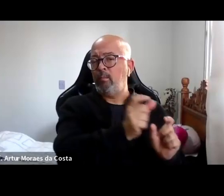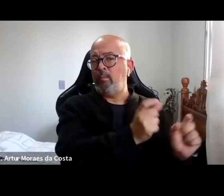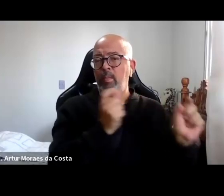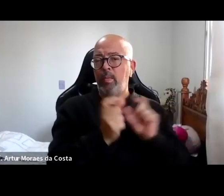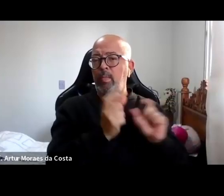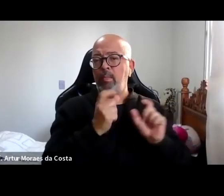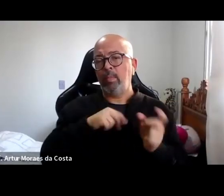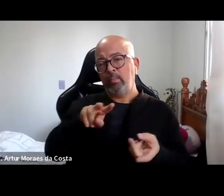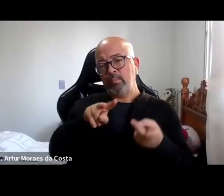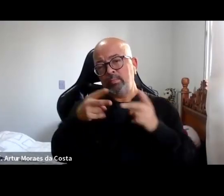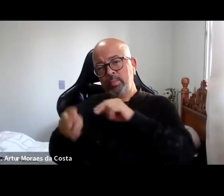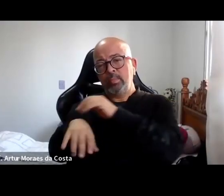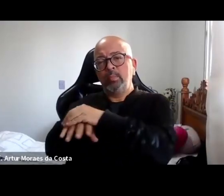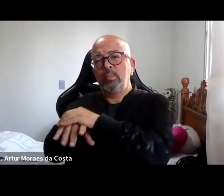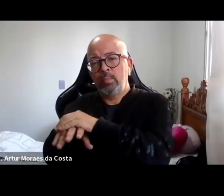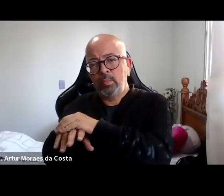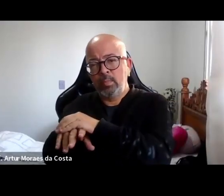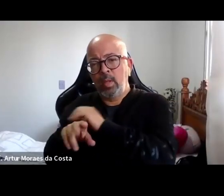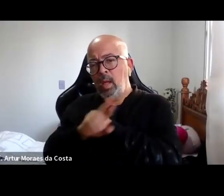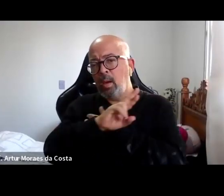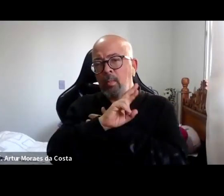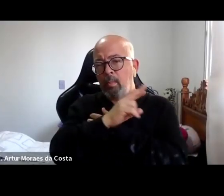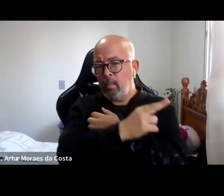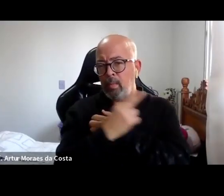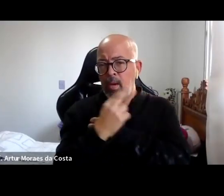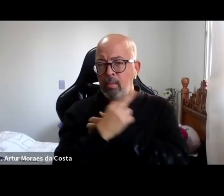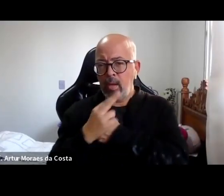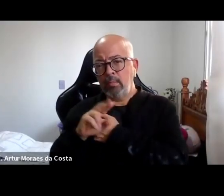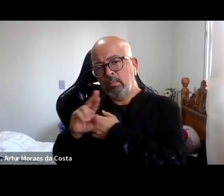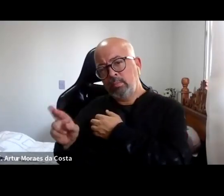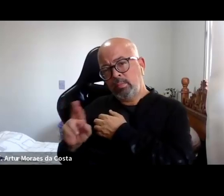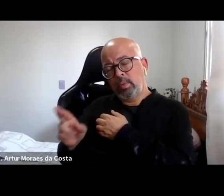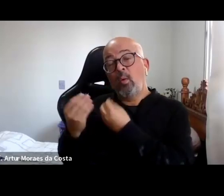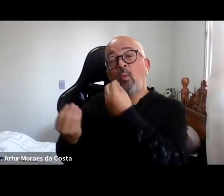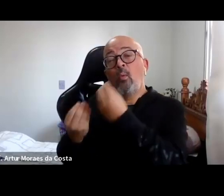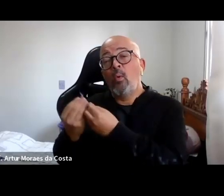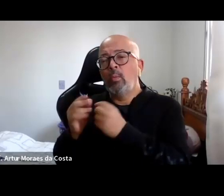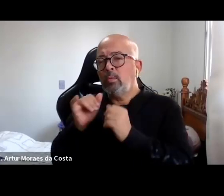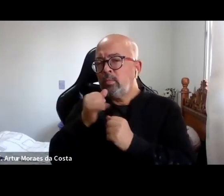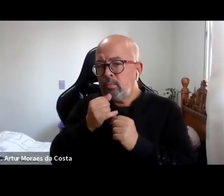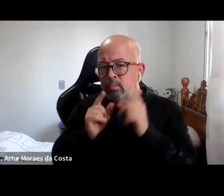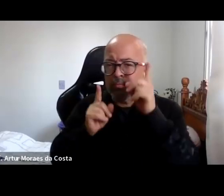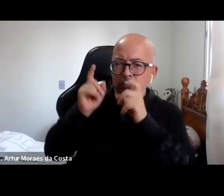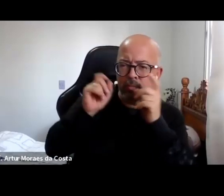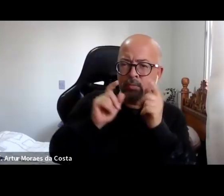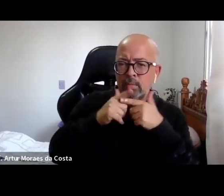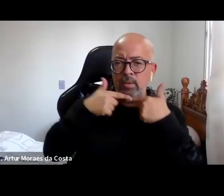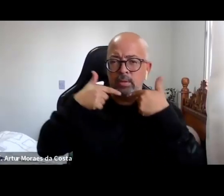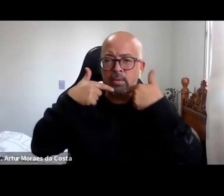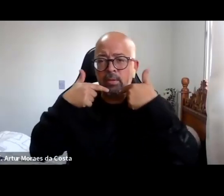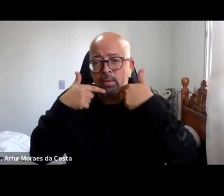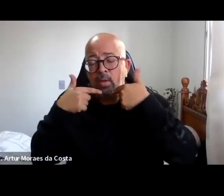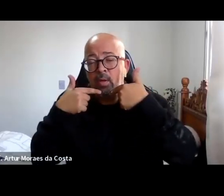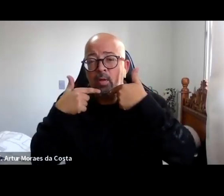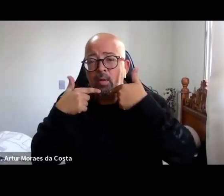y continúa Daniel así sabremos si se ríe si parece tener prisa si se ha